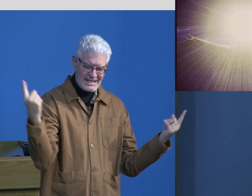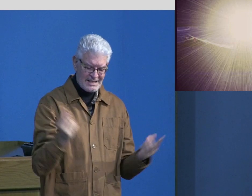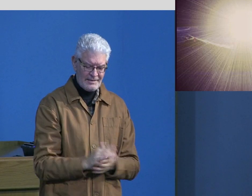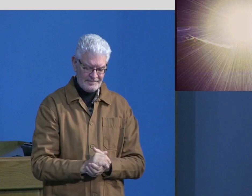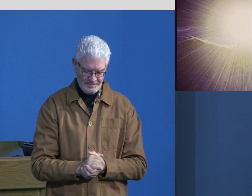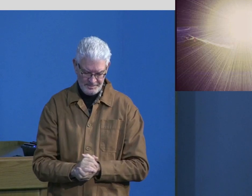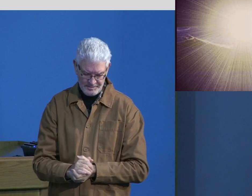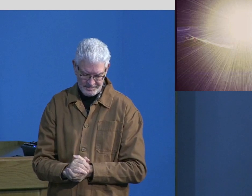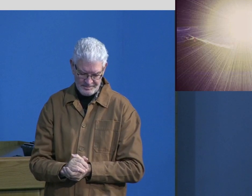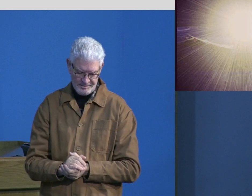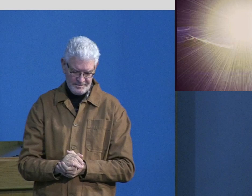God is anders.